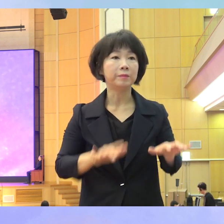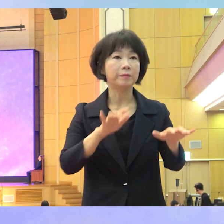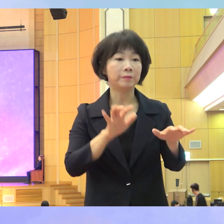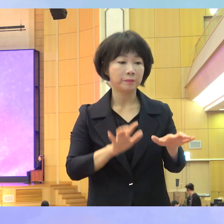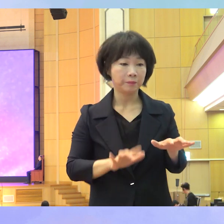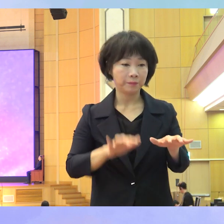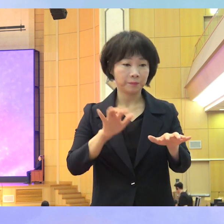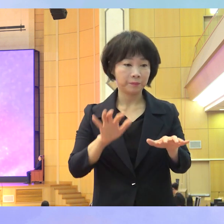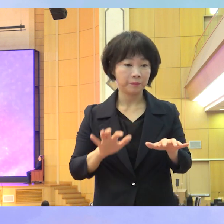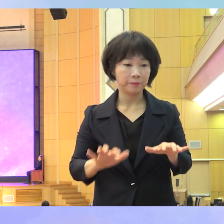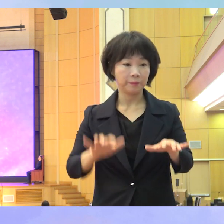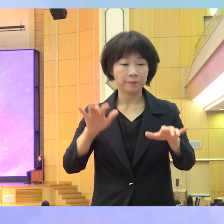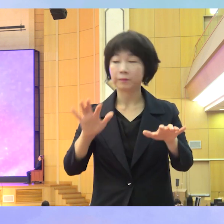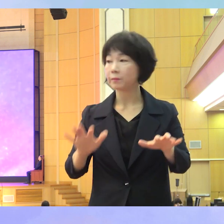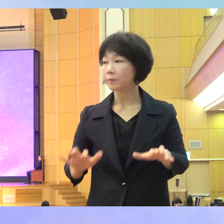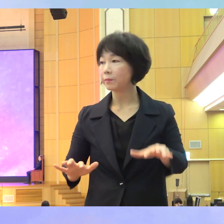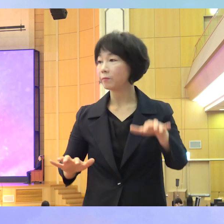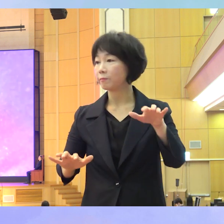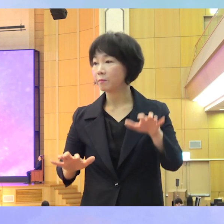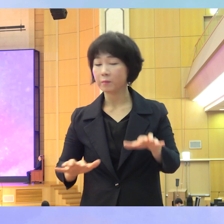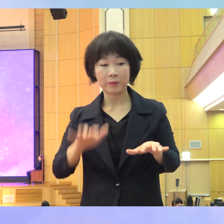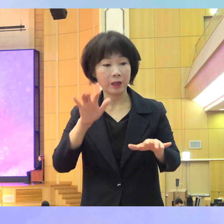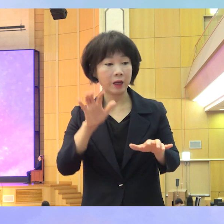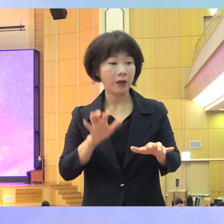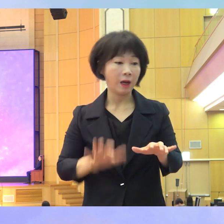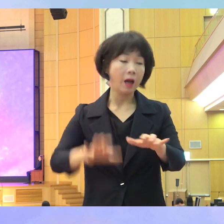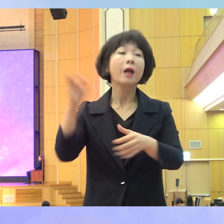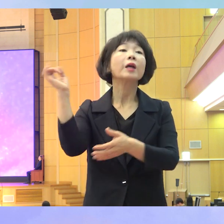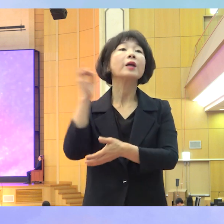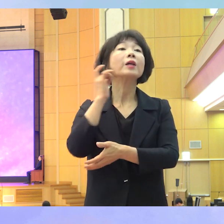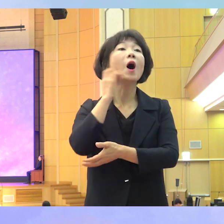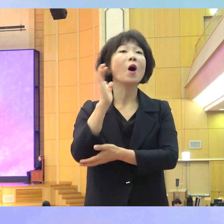찬양합니다. 영광의 왕이시여,